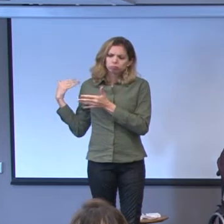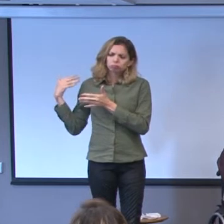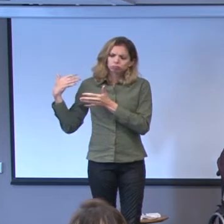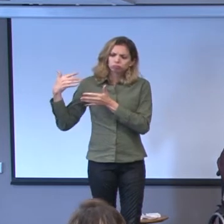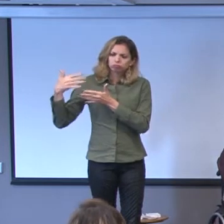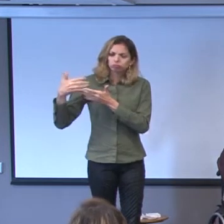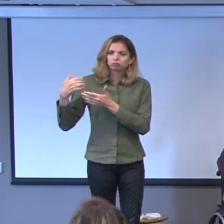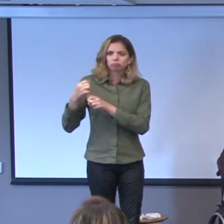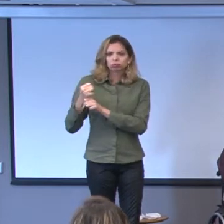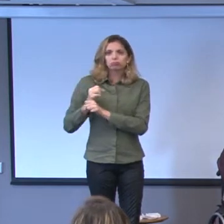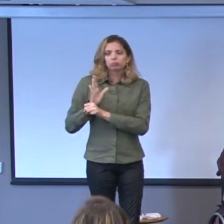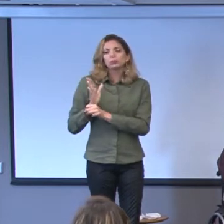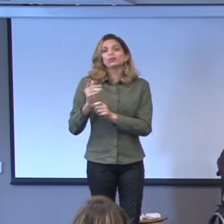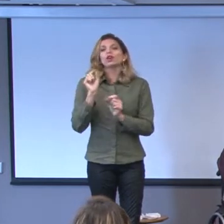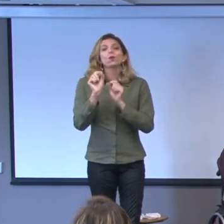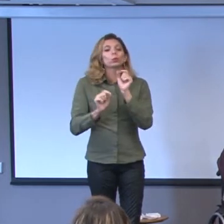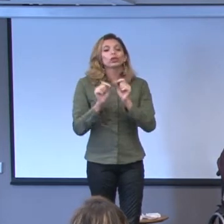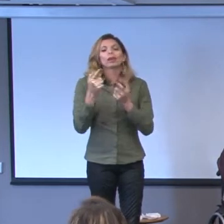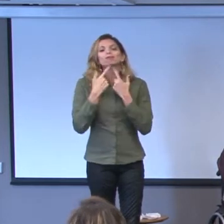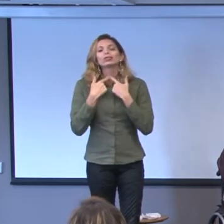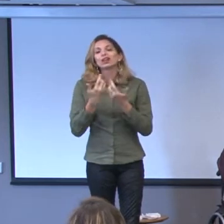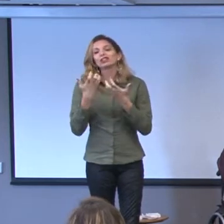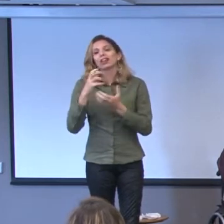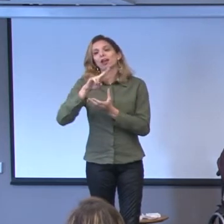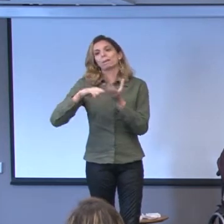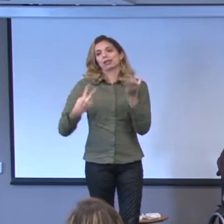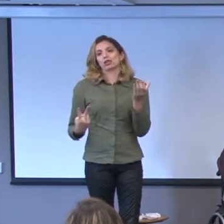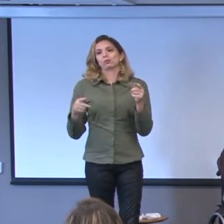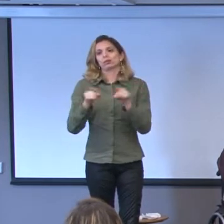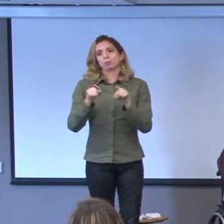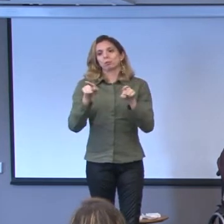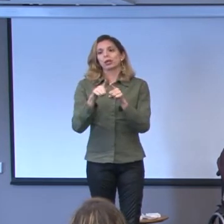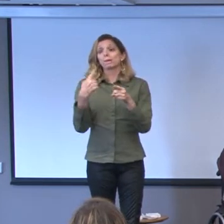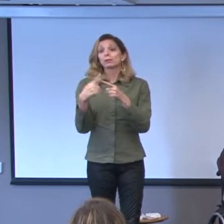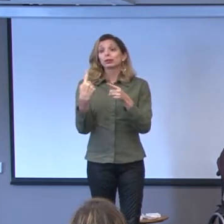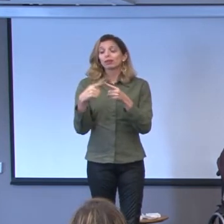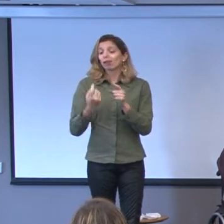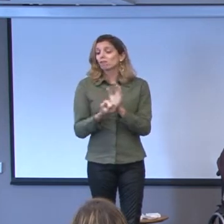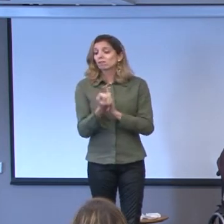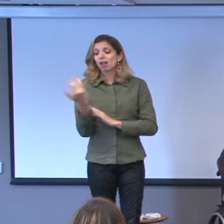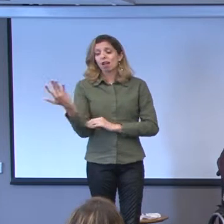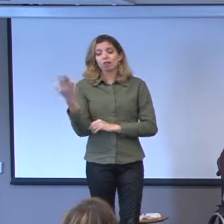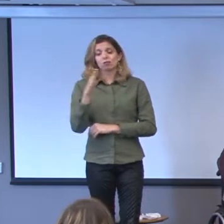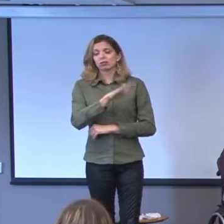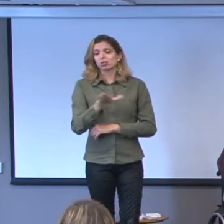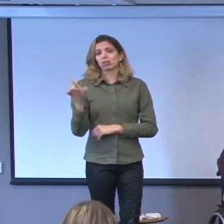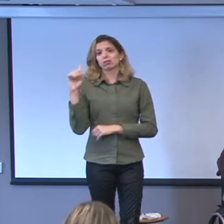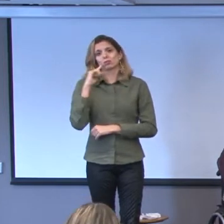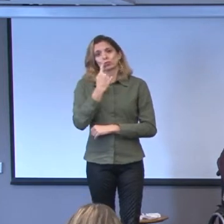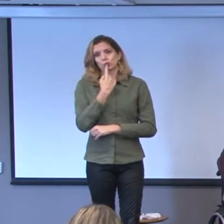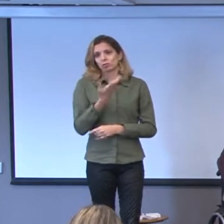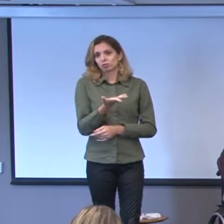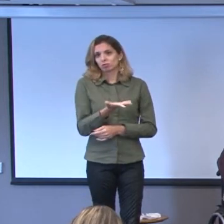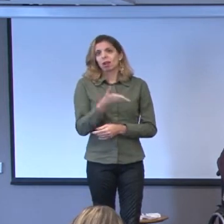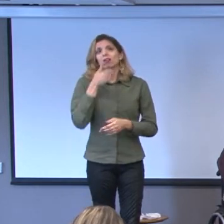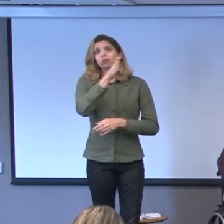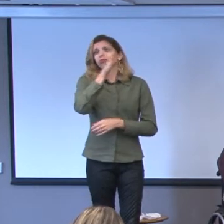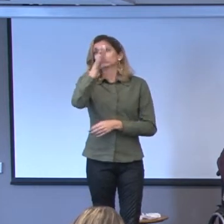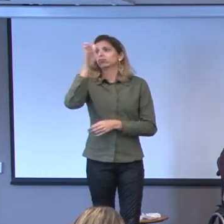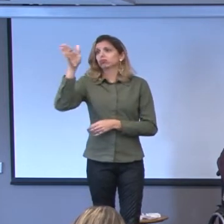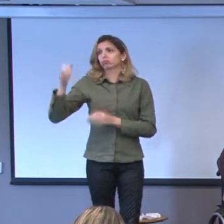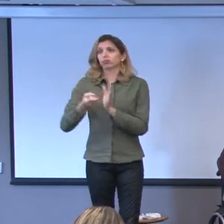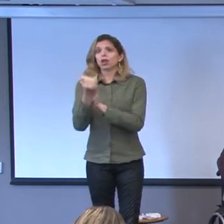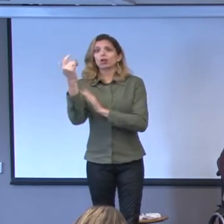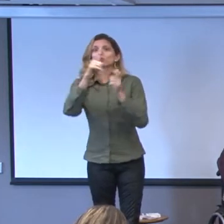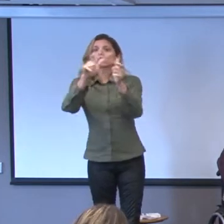acontecendo há algum tempo, é se tornar uma escola bilíngue. Por quê? Porque é um número muito grande, e como eles frequentam todos os ambientes, os